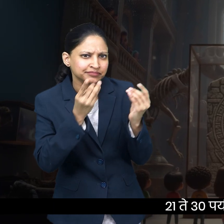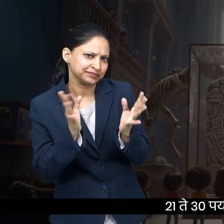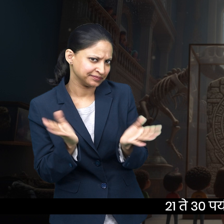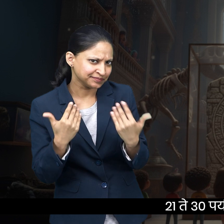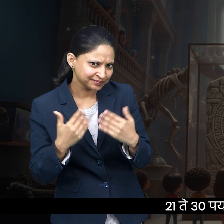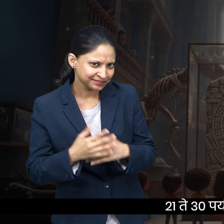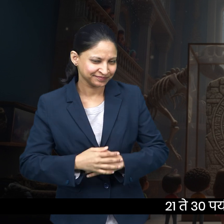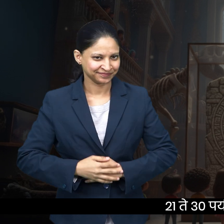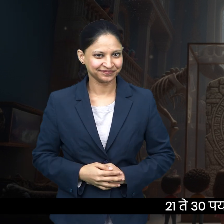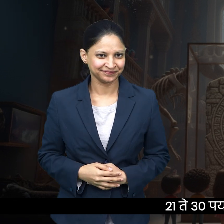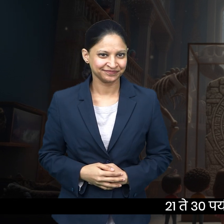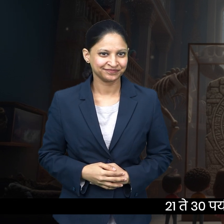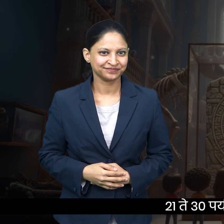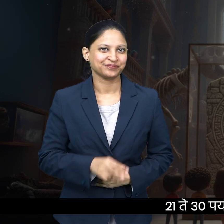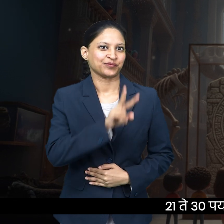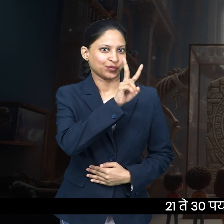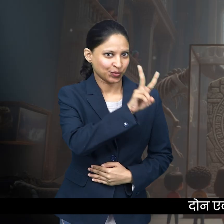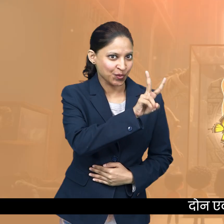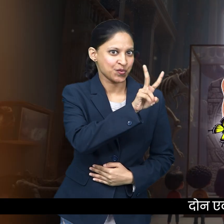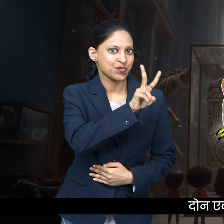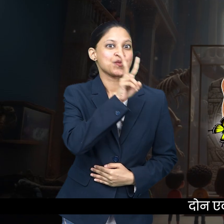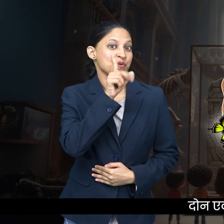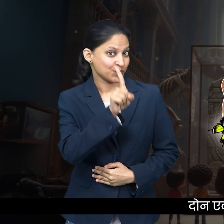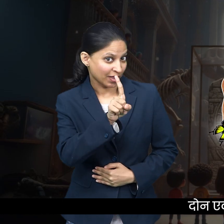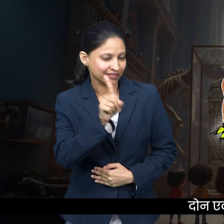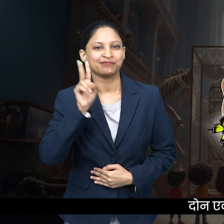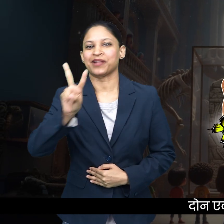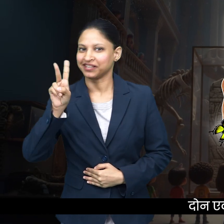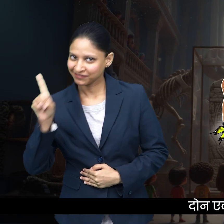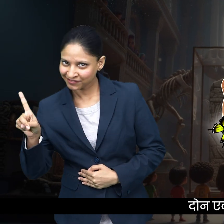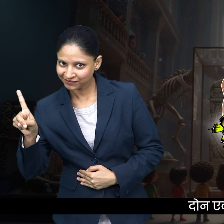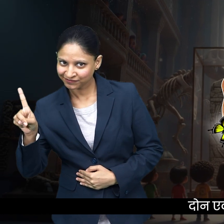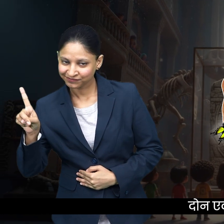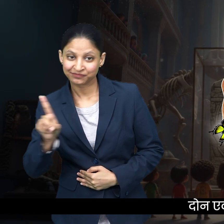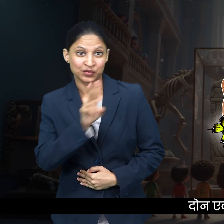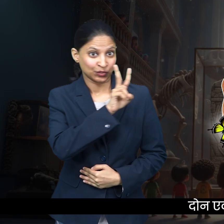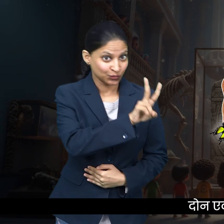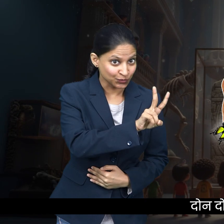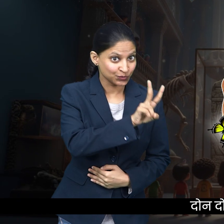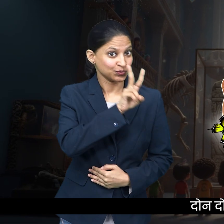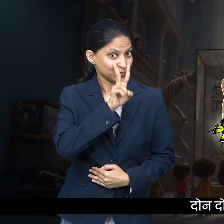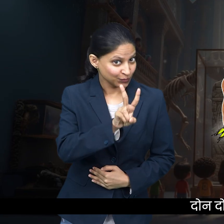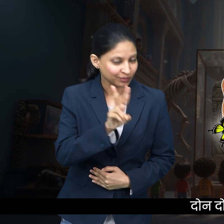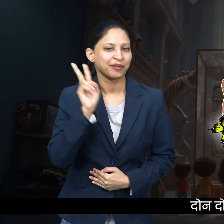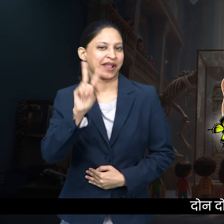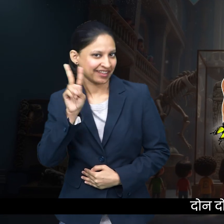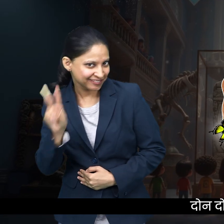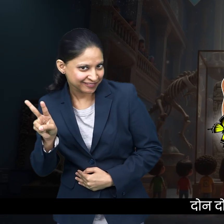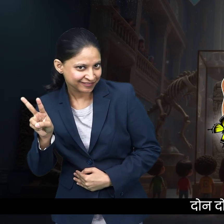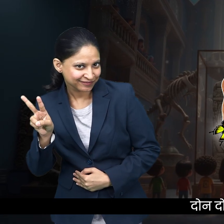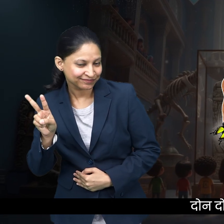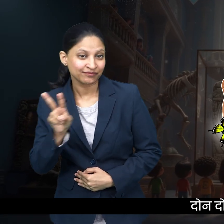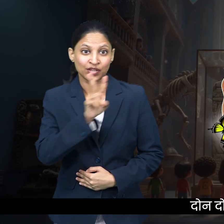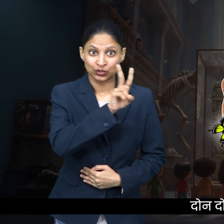पर्यंतच्या तारखा मोजूया. 2 1 21, 2